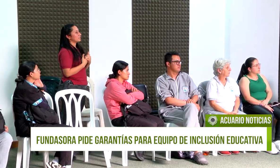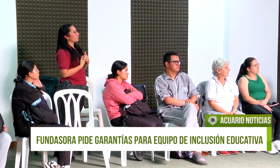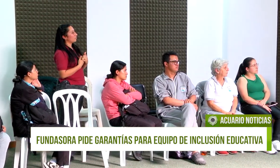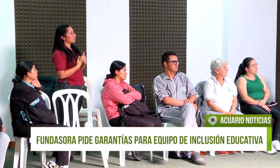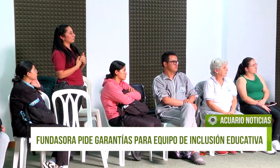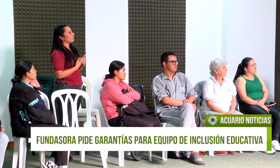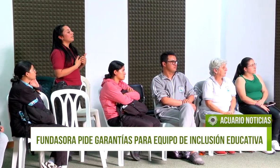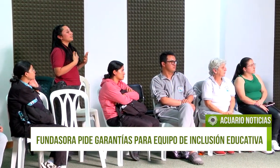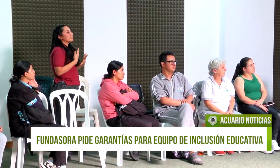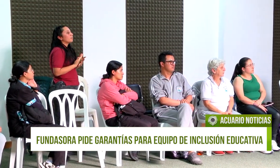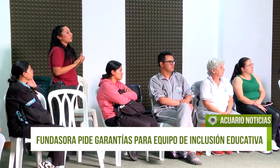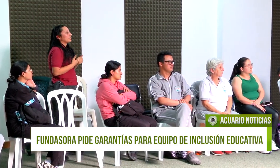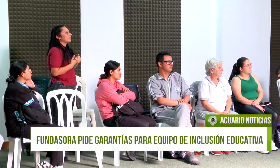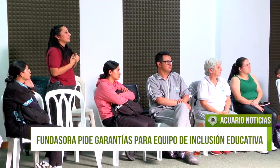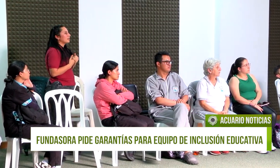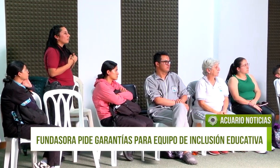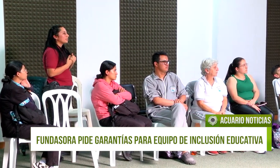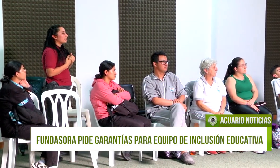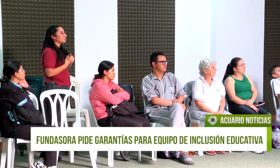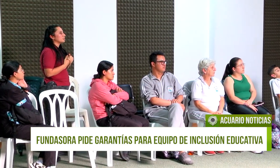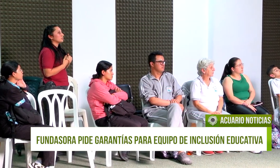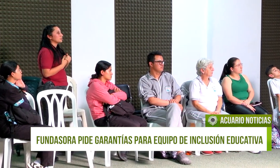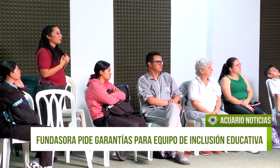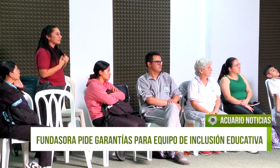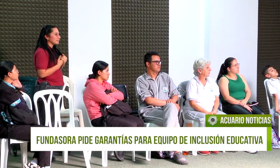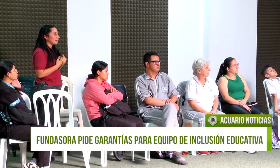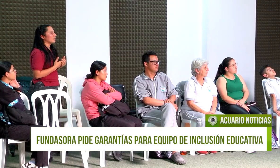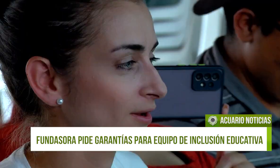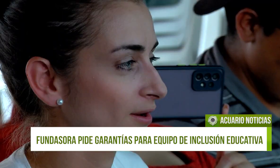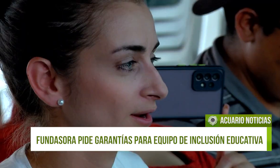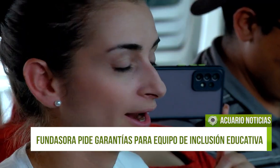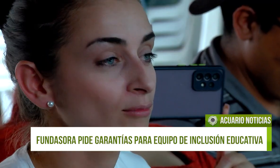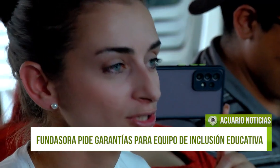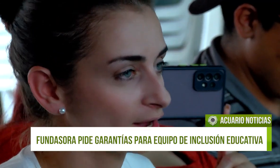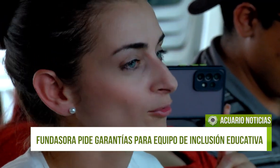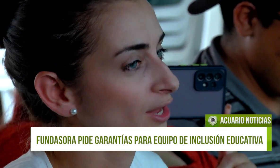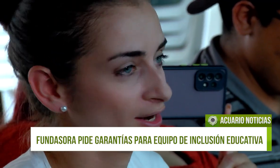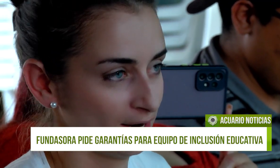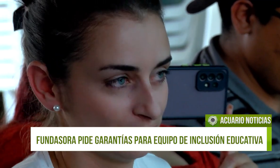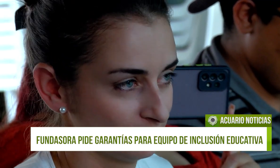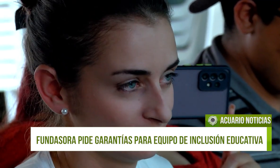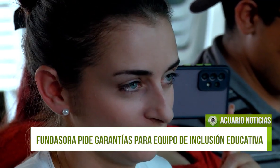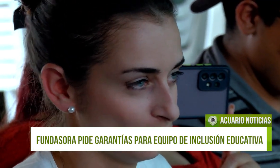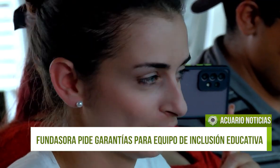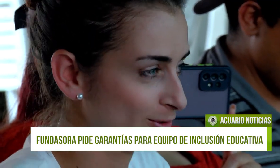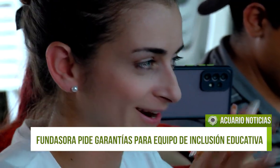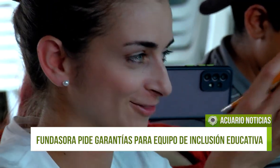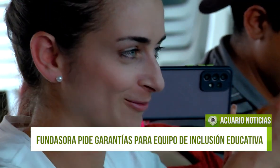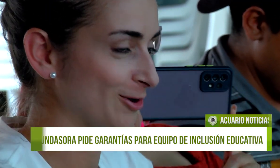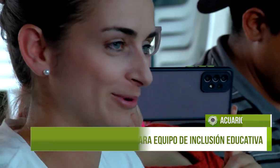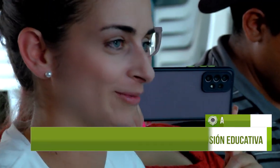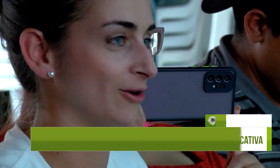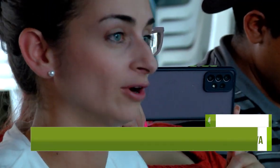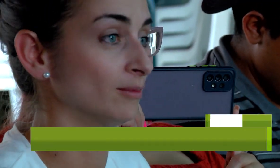las instituciones educativas oficiales del municipio, presuntamente no tienen garantías laborales. Este